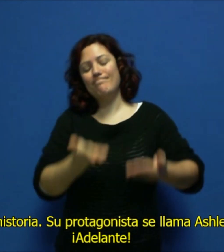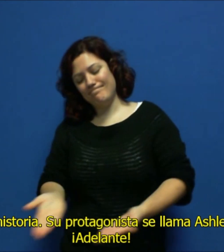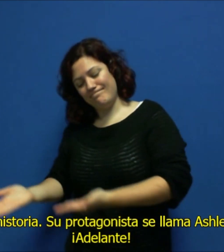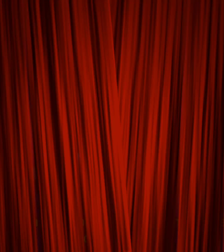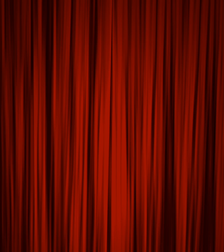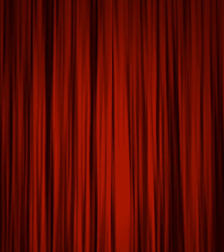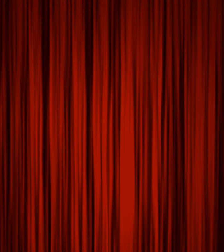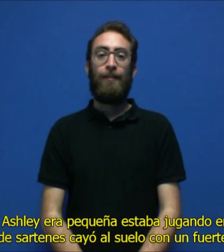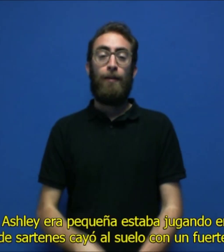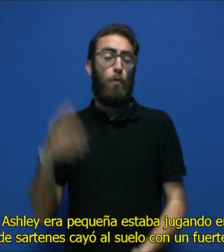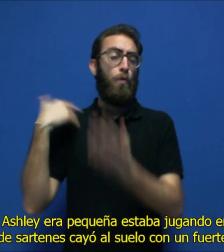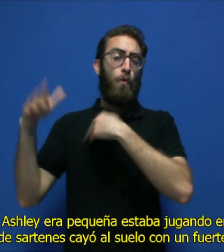adelante o link